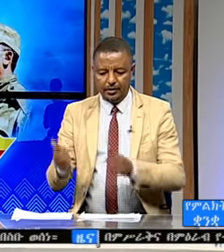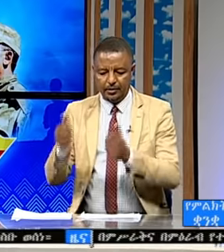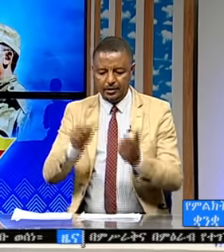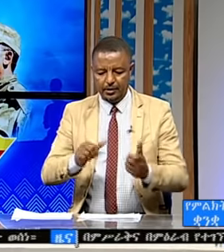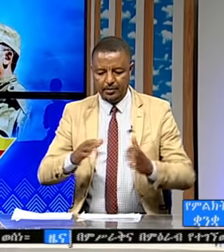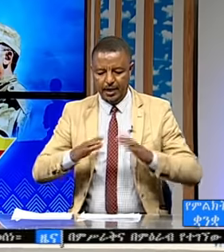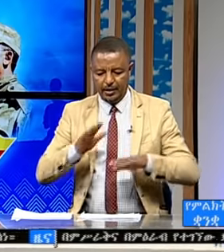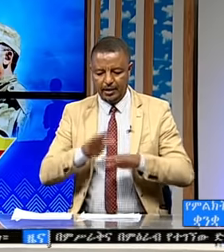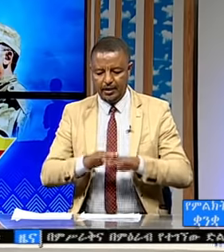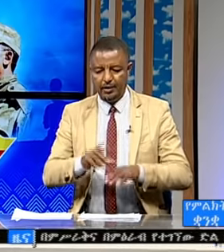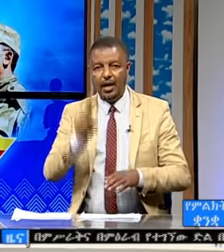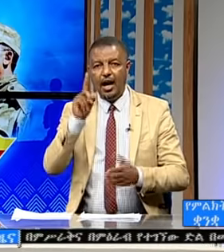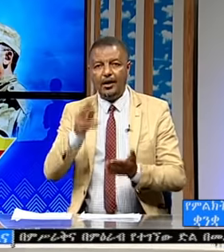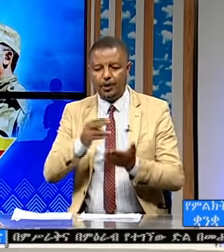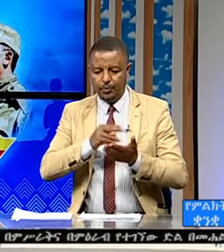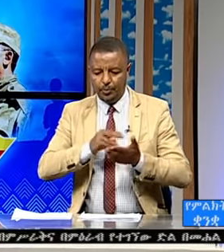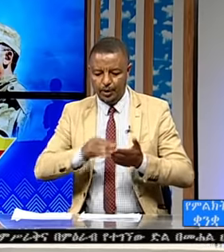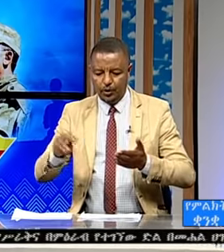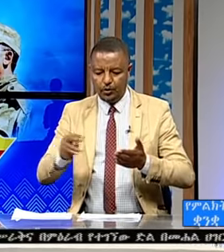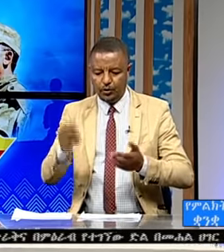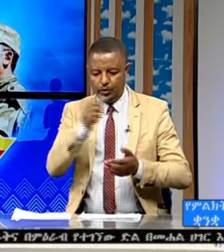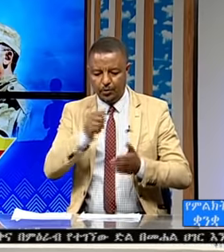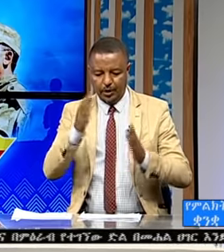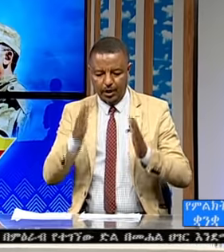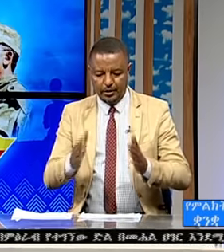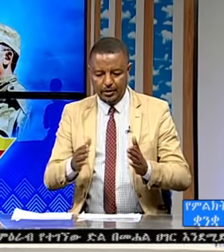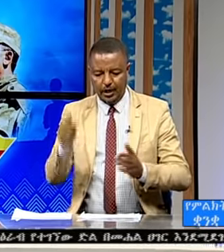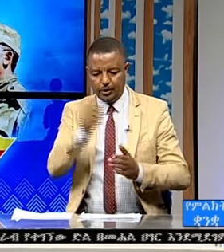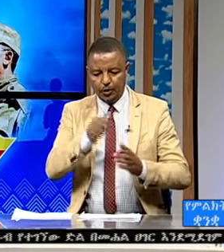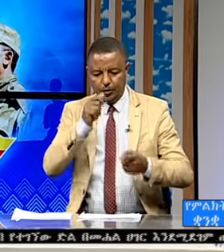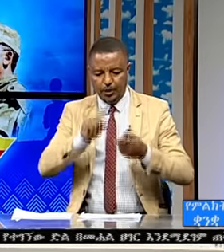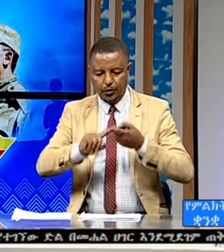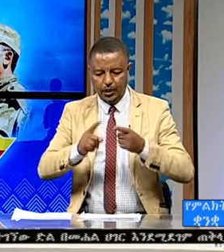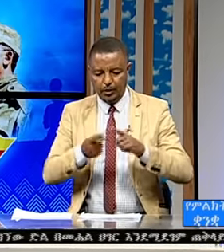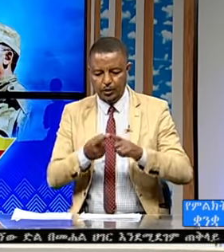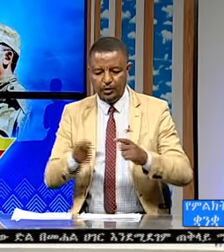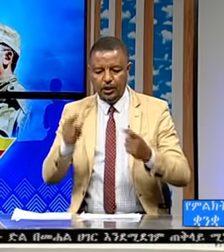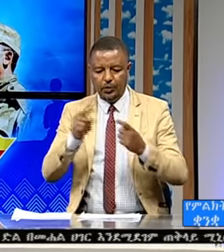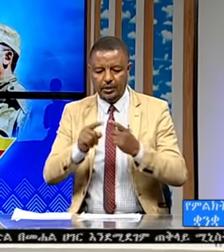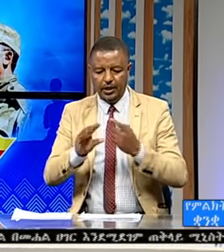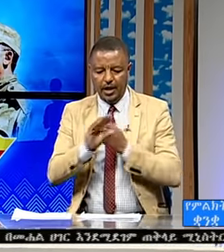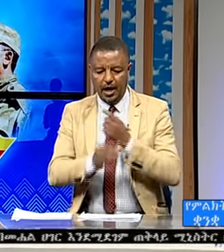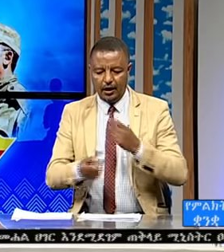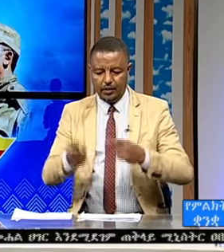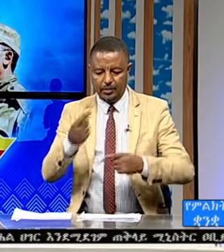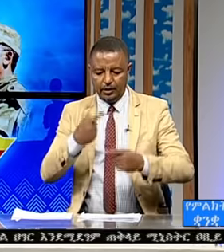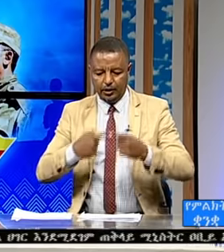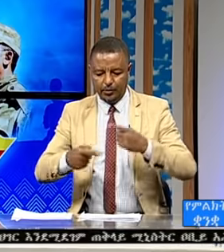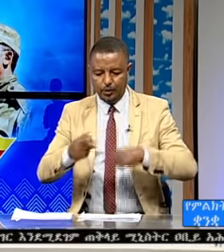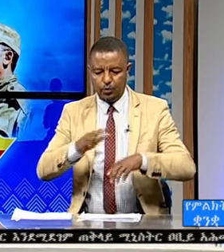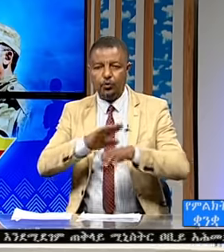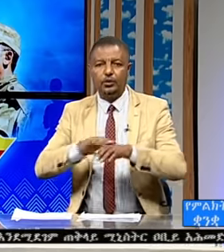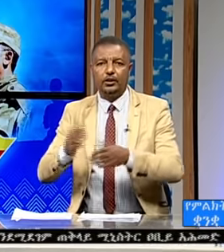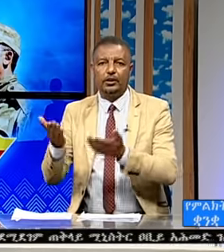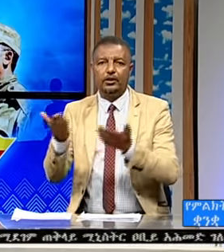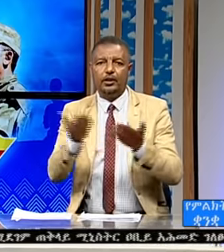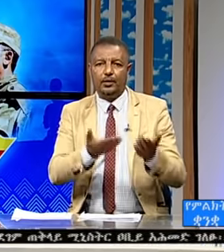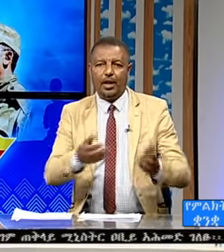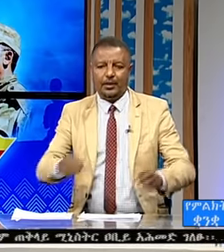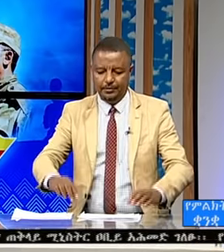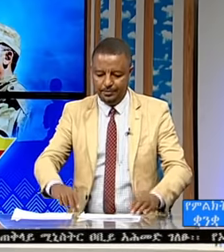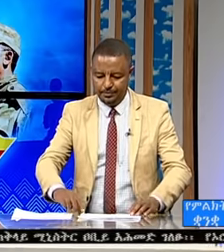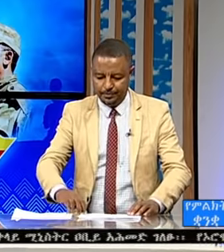የገናና የጥምቀት በዓላት ላይ 1 ሚሊዮን ኢትዮጵያውያንና የኢትዮጵያ ወዳጆች ወደ አገር ቤት እንዲመጡ